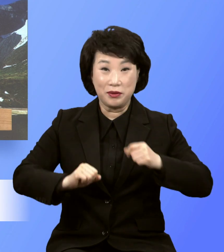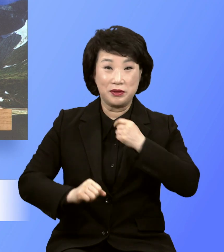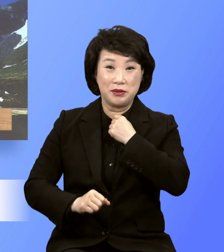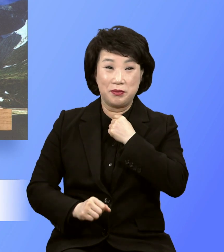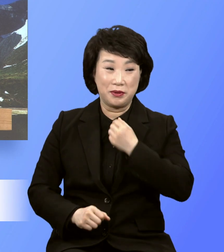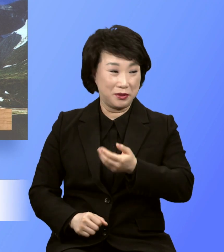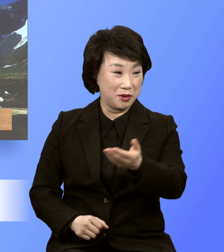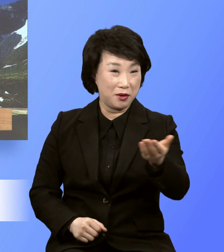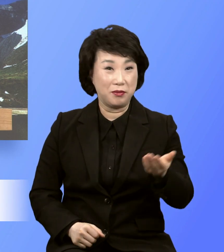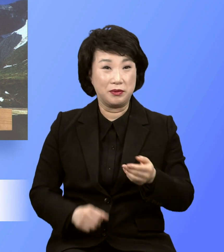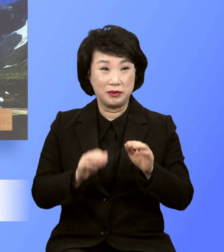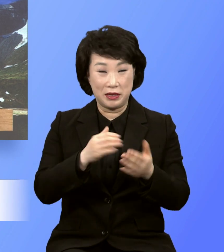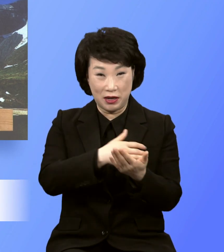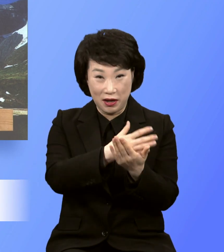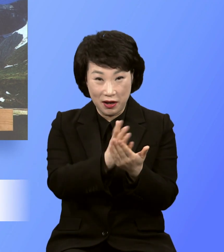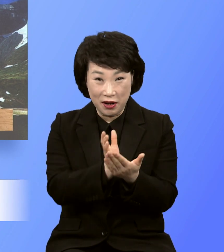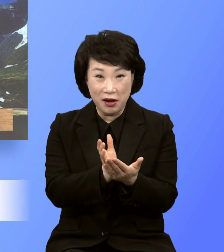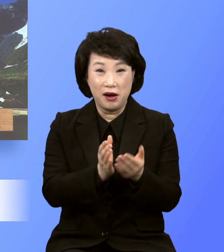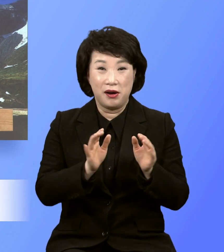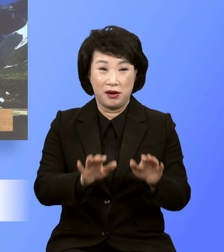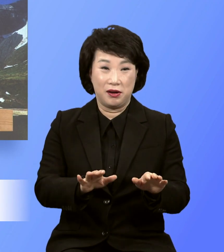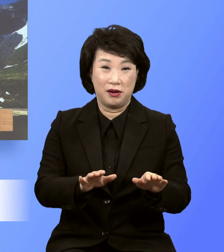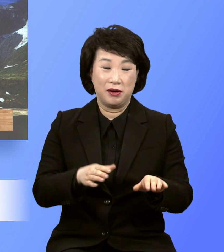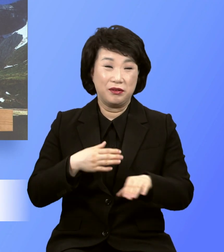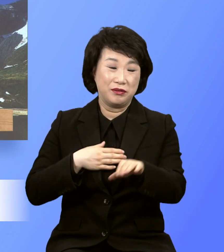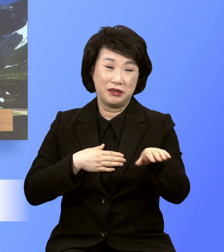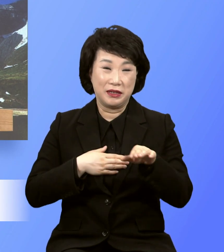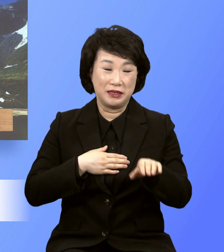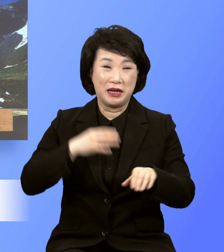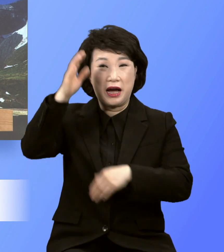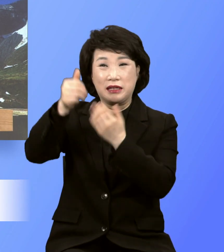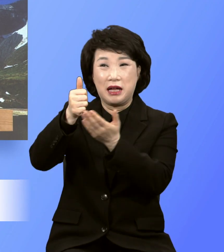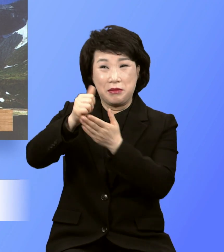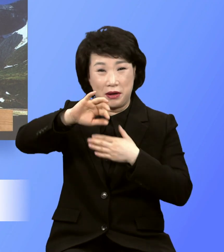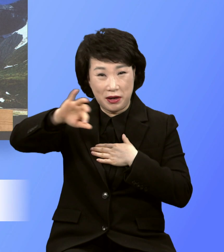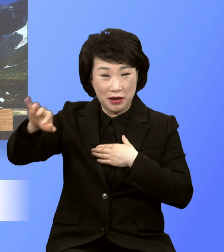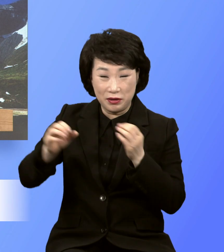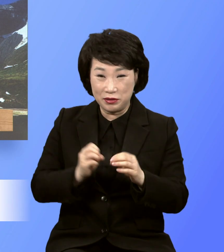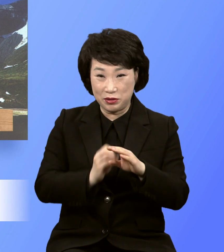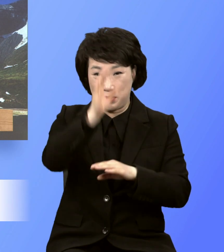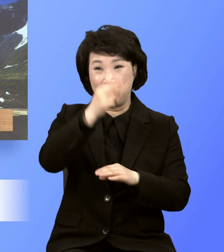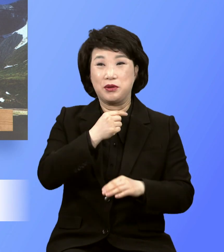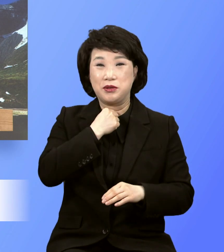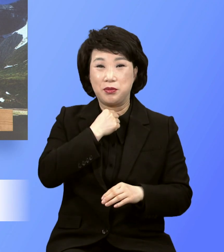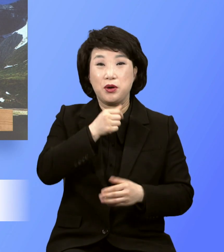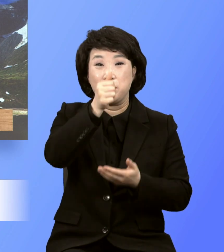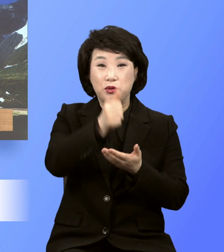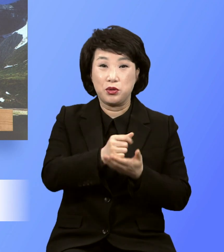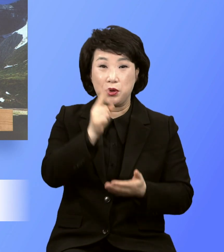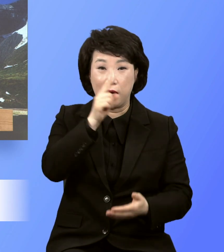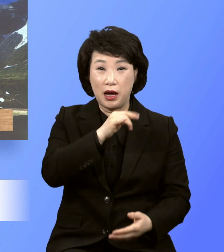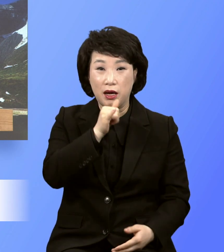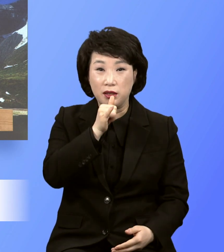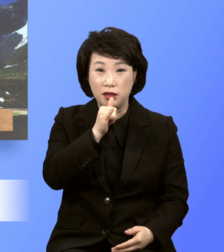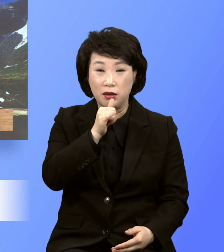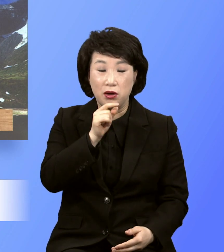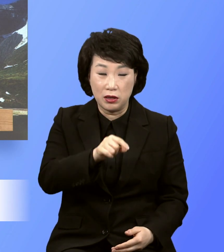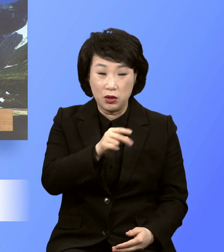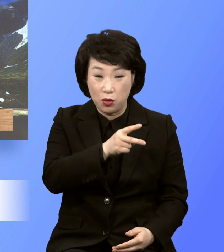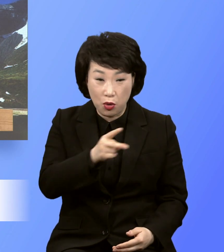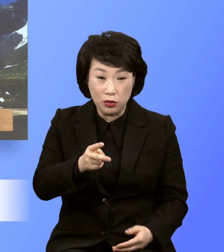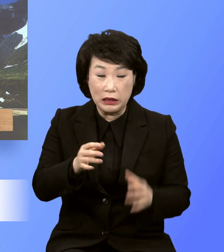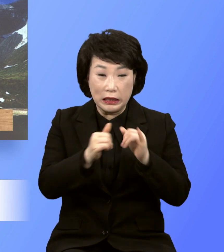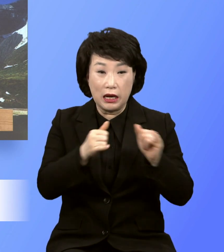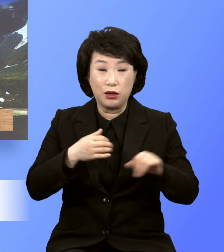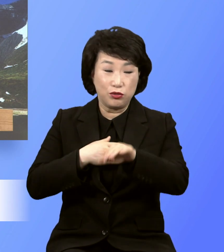호의호식하려는 이런 어마어마한 하나님을 초월하려고 하는 제약들, 곧